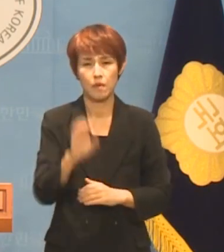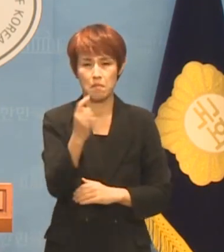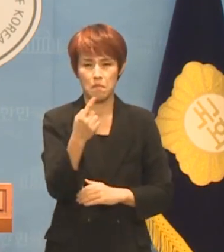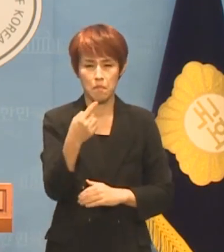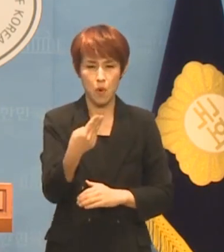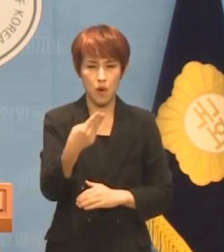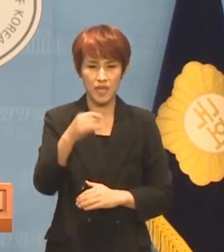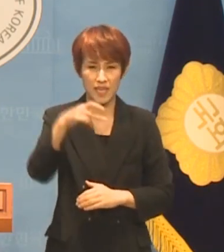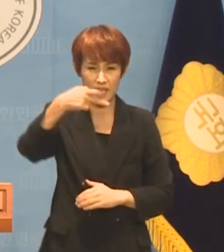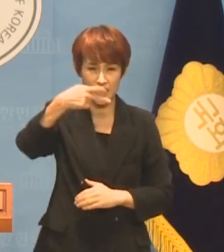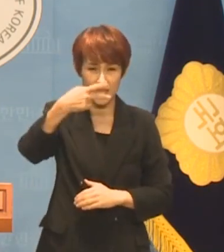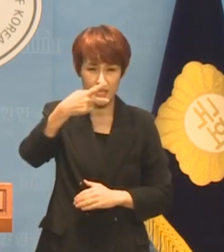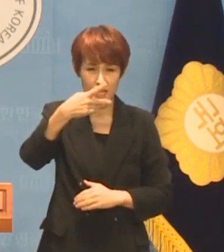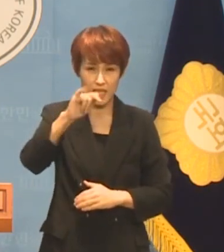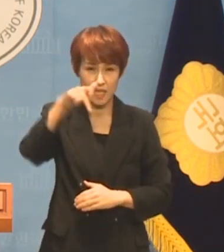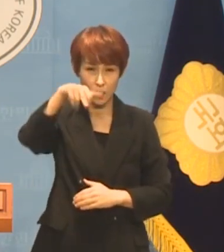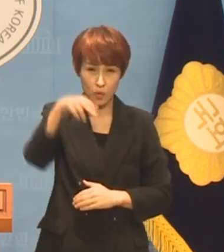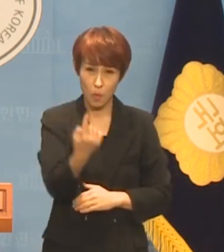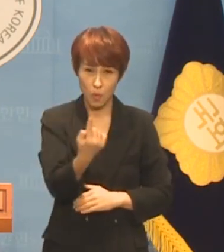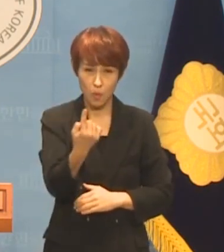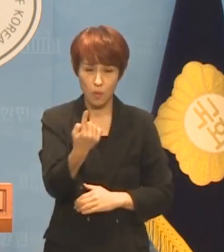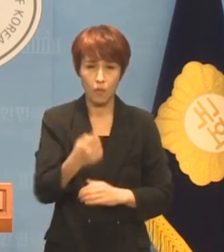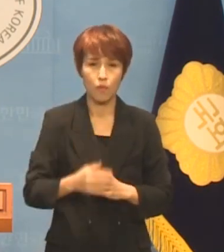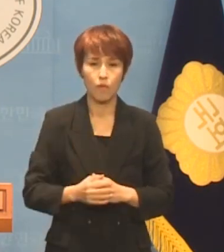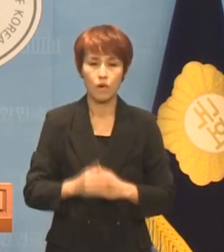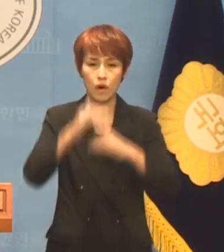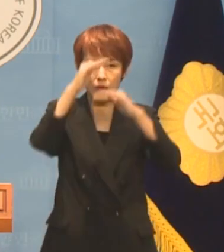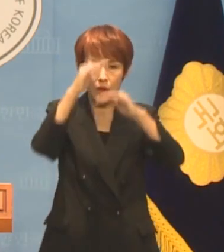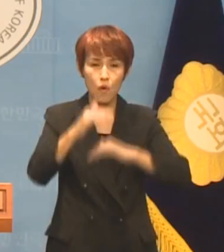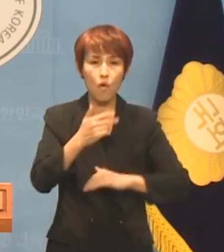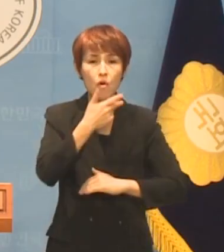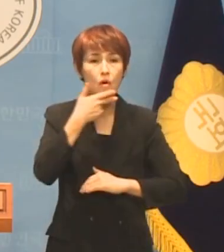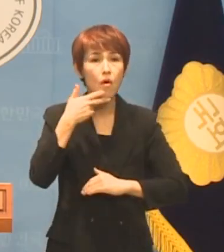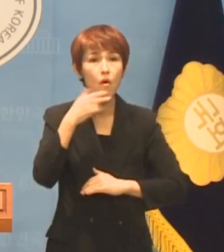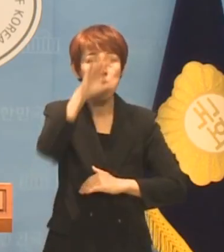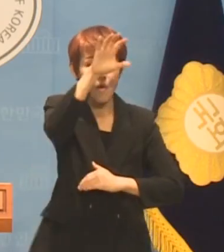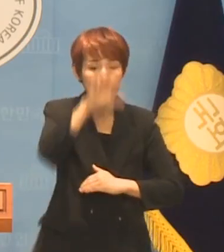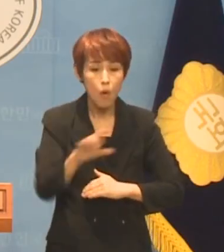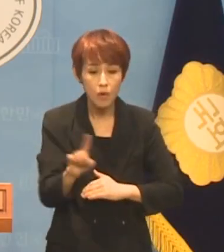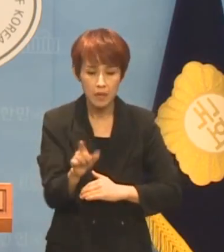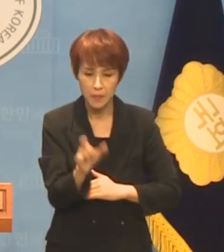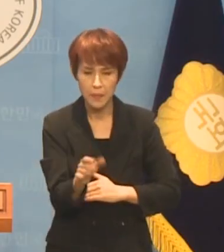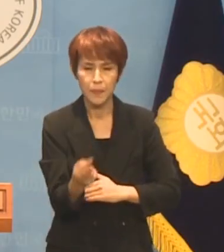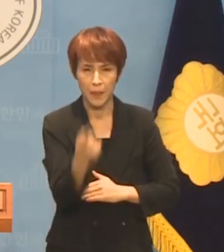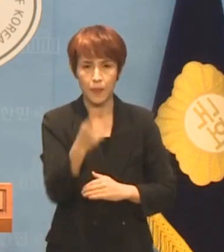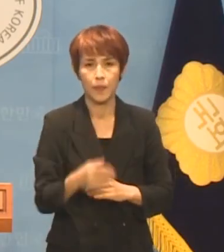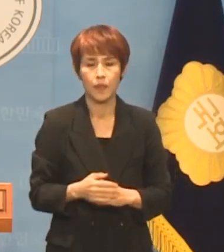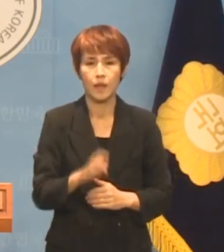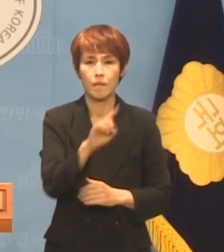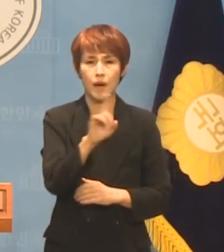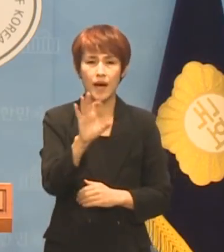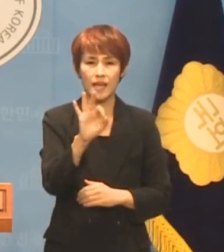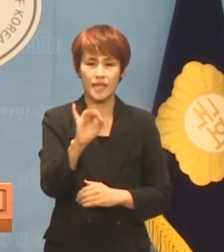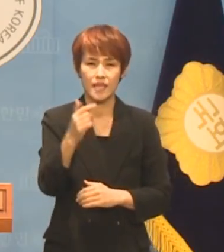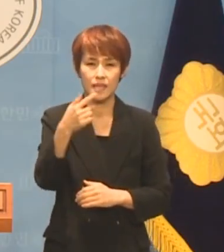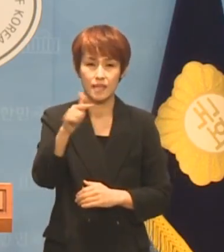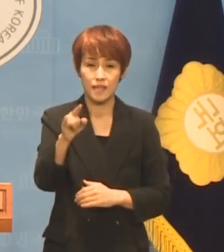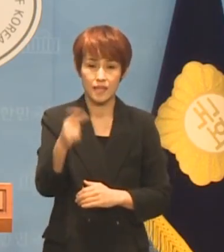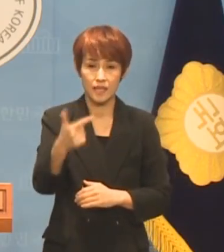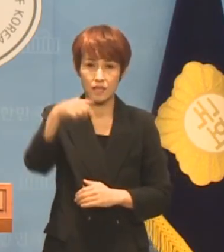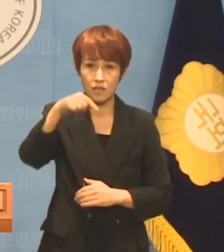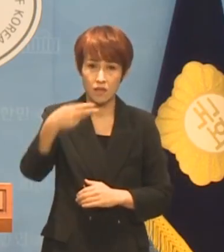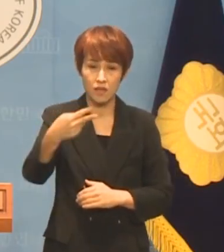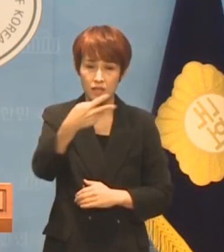폴리티코 기사 제목도 안 써놨습니다. 원문 링크가 없습니다. 파이낸셜 타임즈 역시 기사